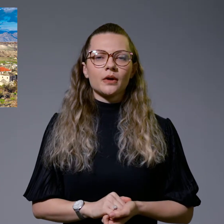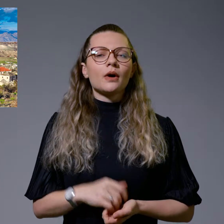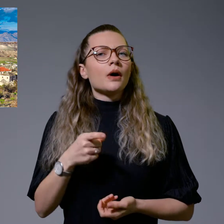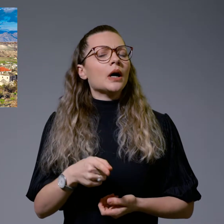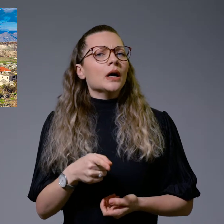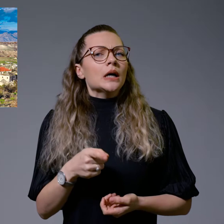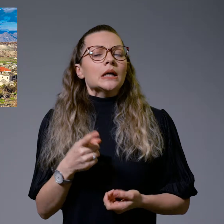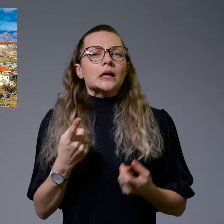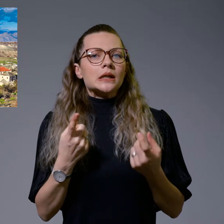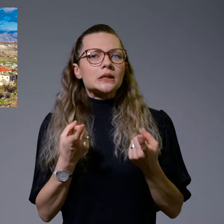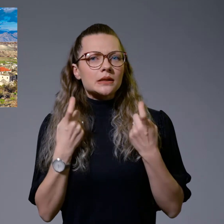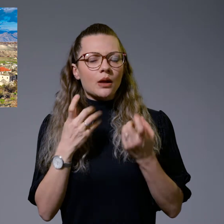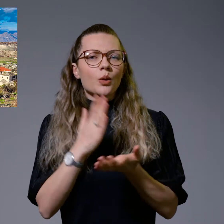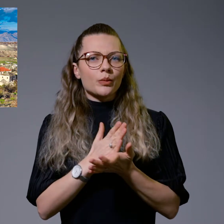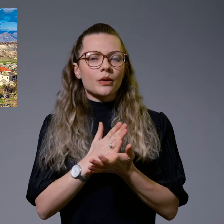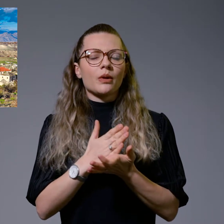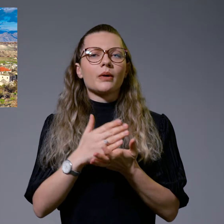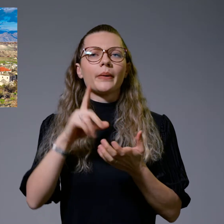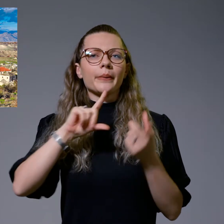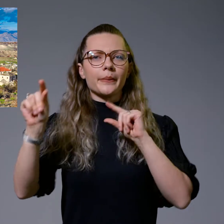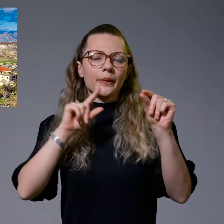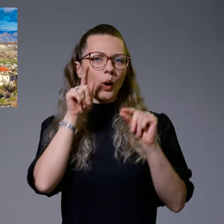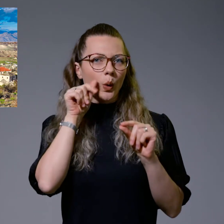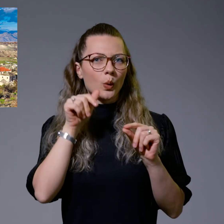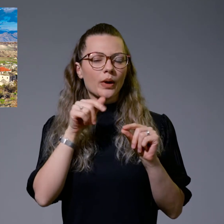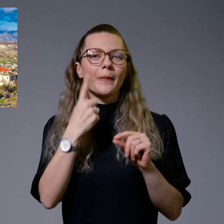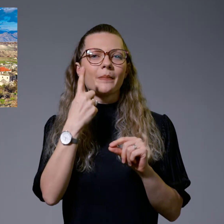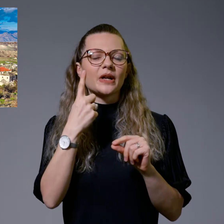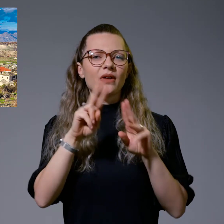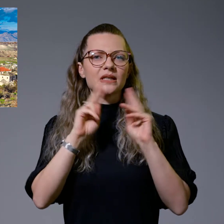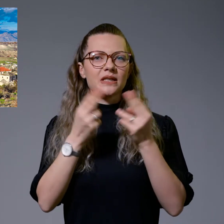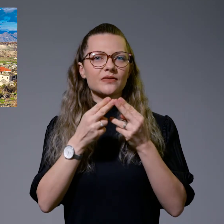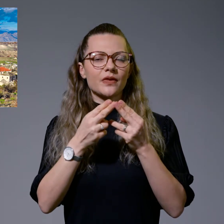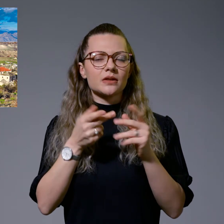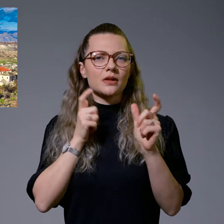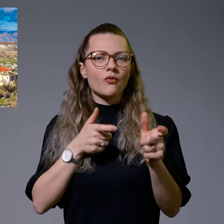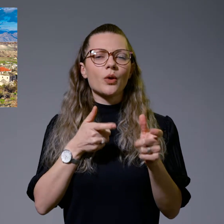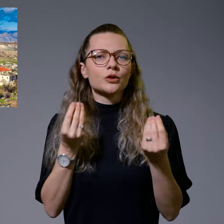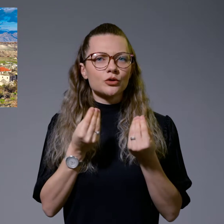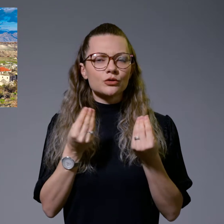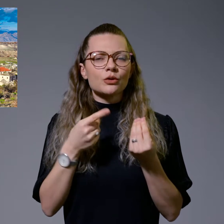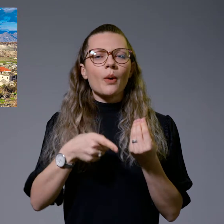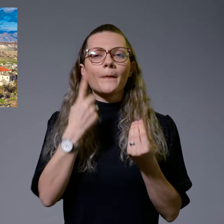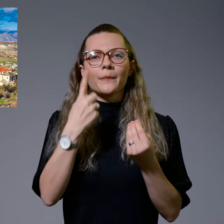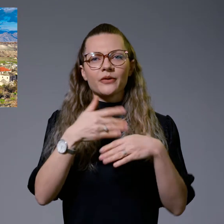Селото било целосно раселено за време на Првата светска војна, бидејќи било на самата фронтова